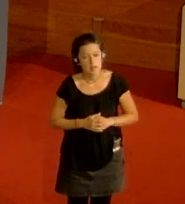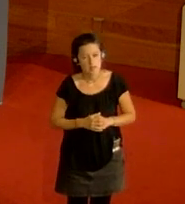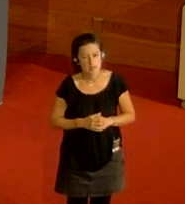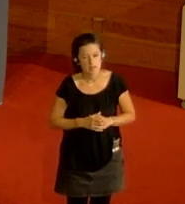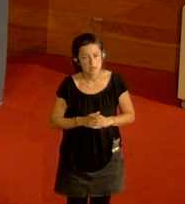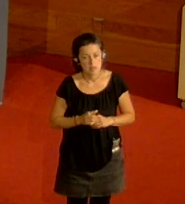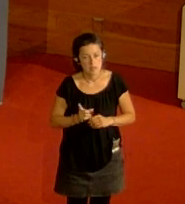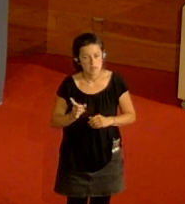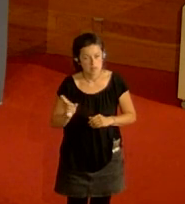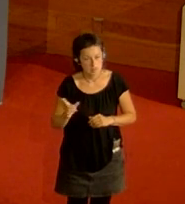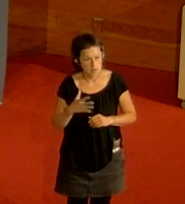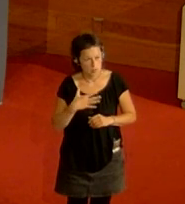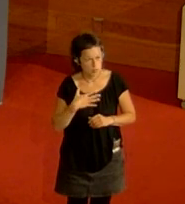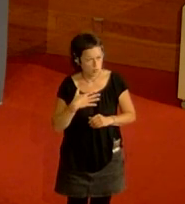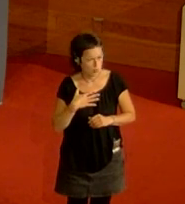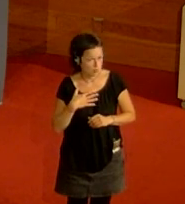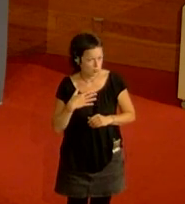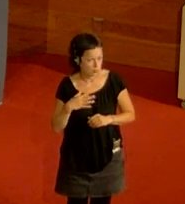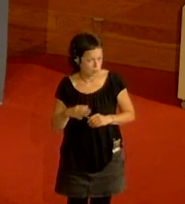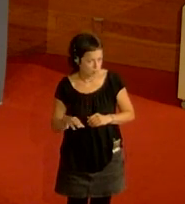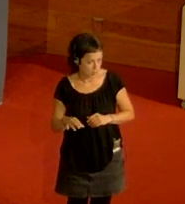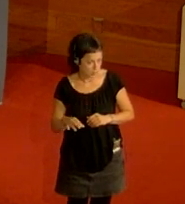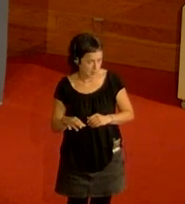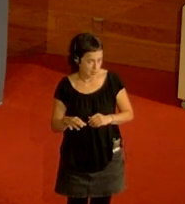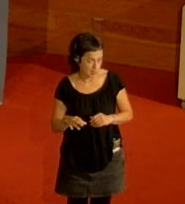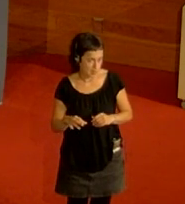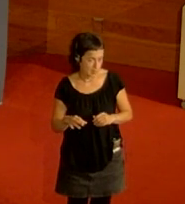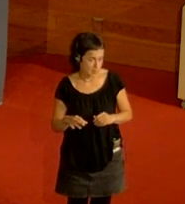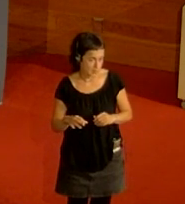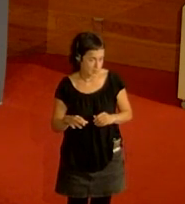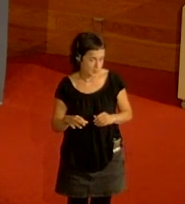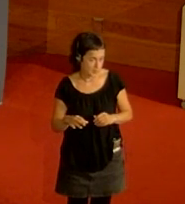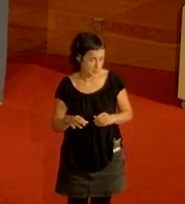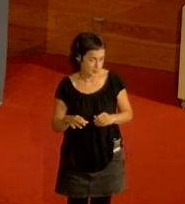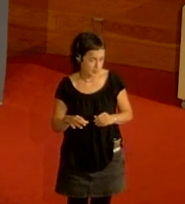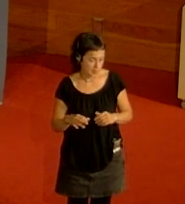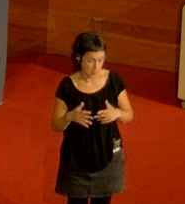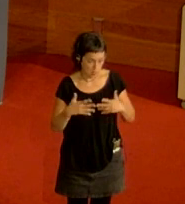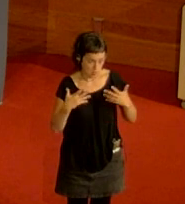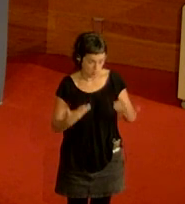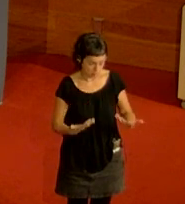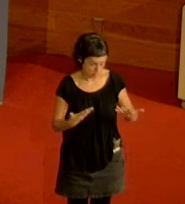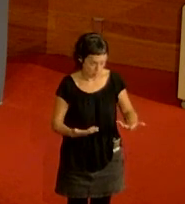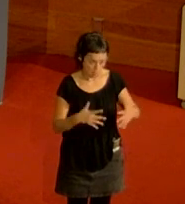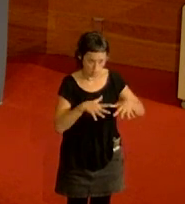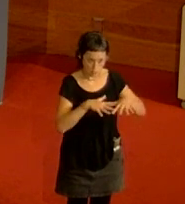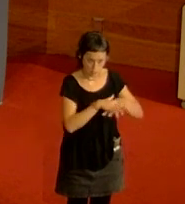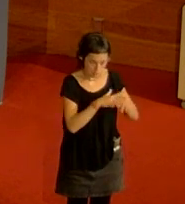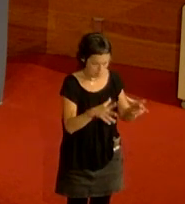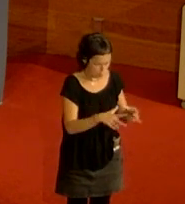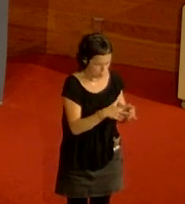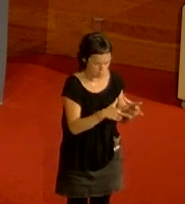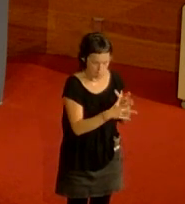podría ser una analogía de cómo las hoy eh Tan presentes redes sociales permiten